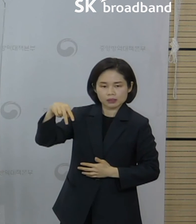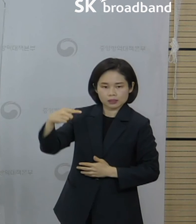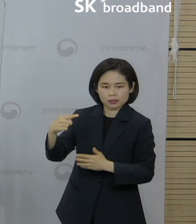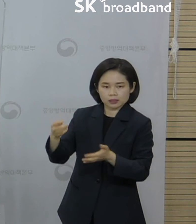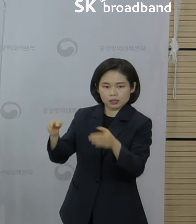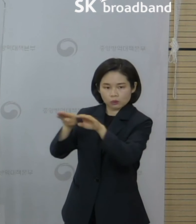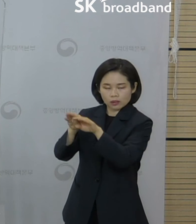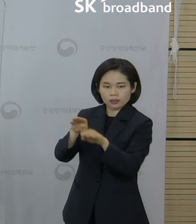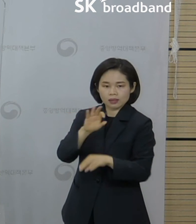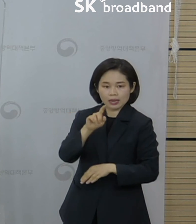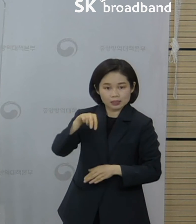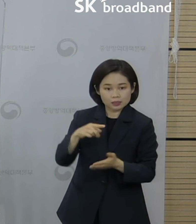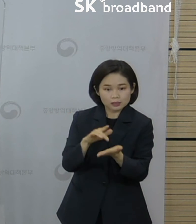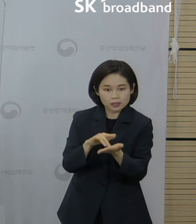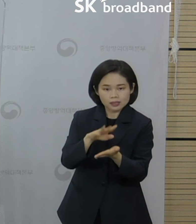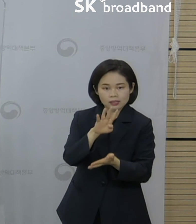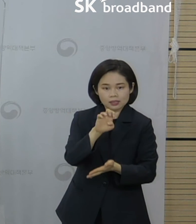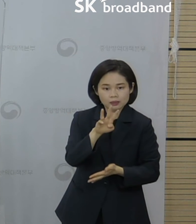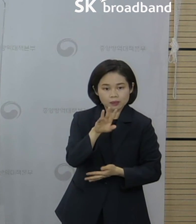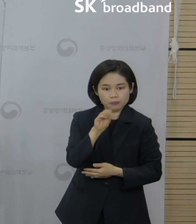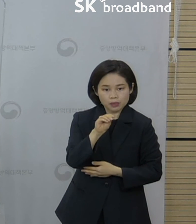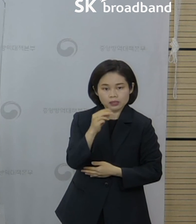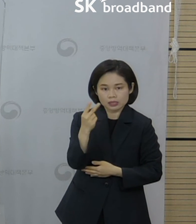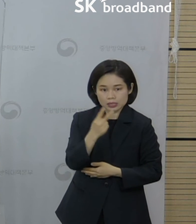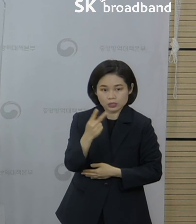백신 43만 2천 회분이